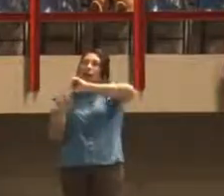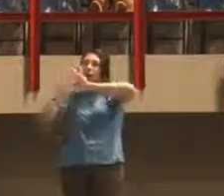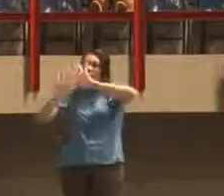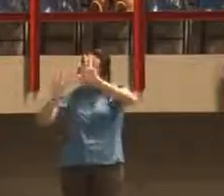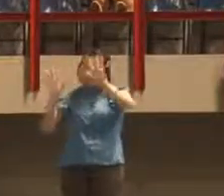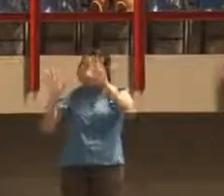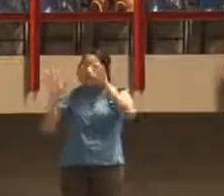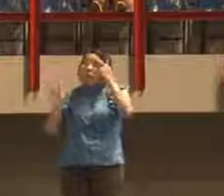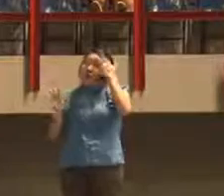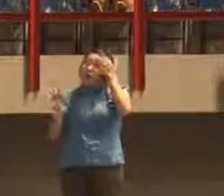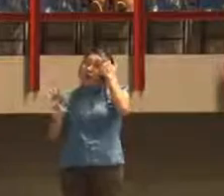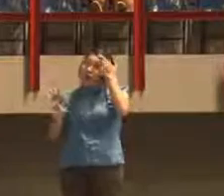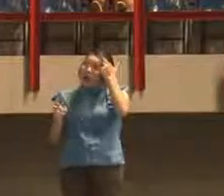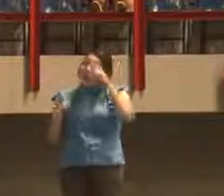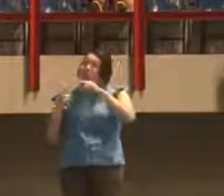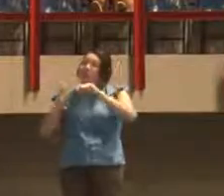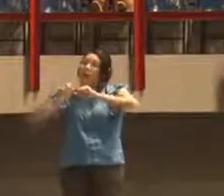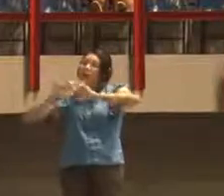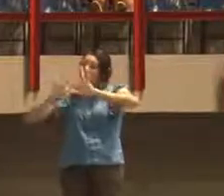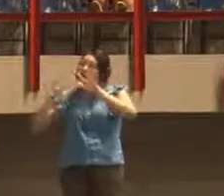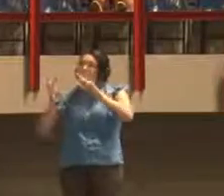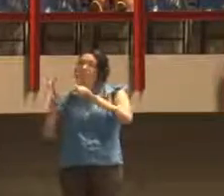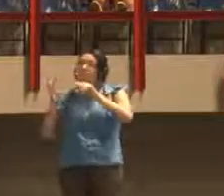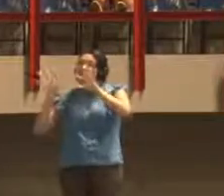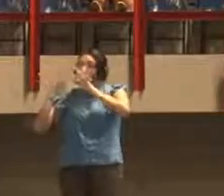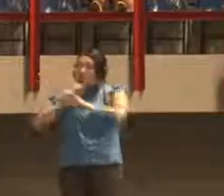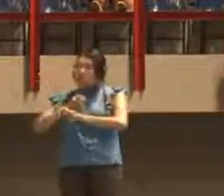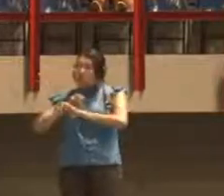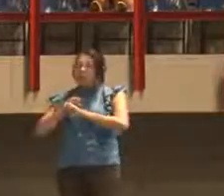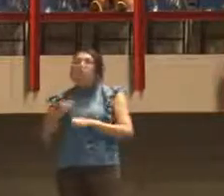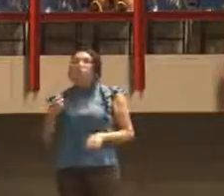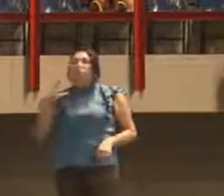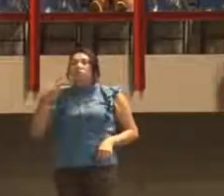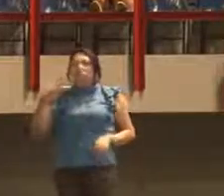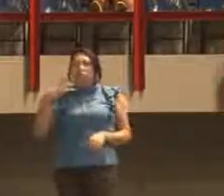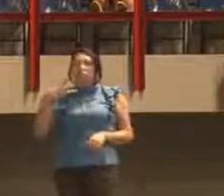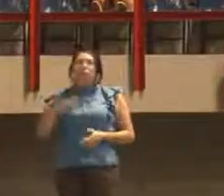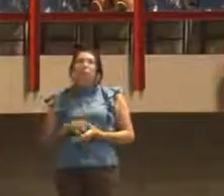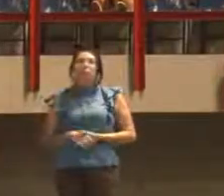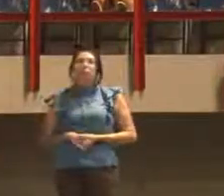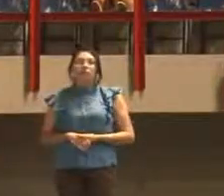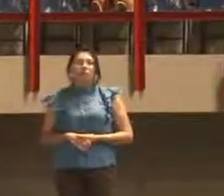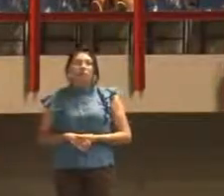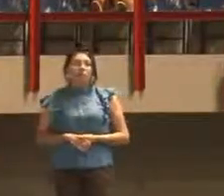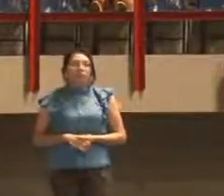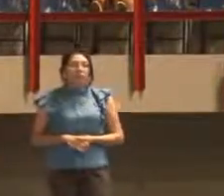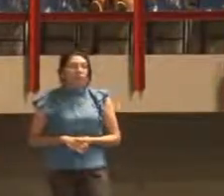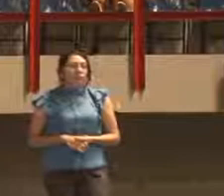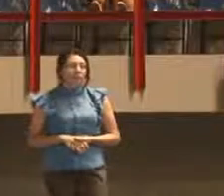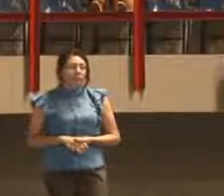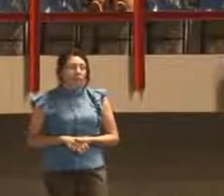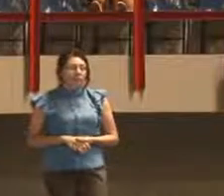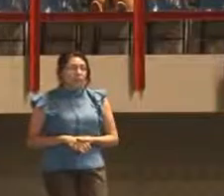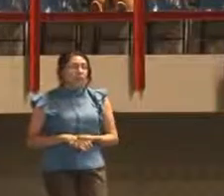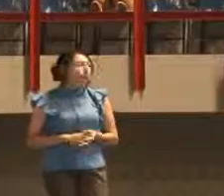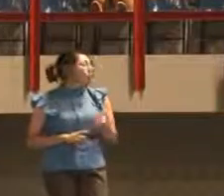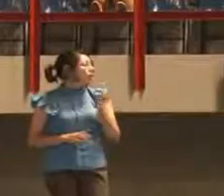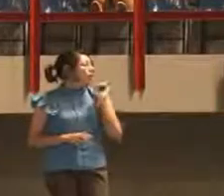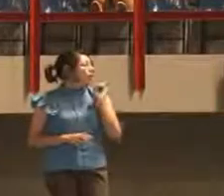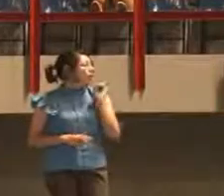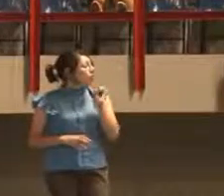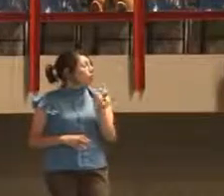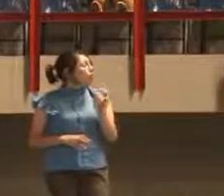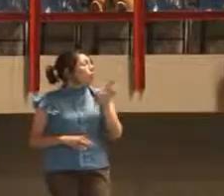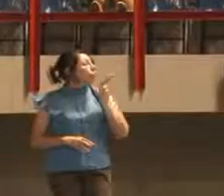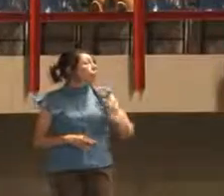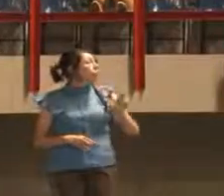assim, normal, claro e escuro. Então azul pode ser o próprio azul, azul claro ou azul escuro. Isso se eu usar o azul,